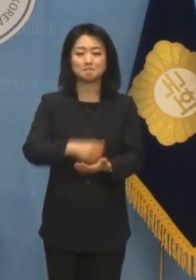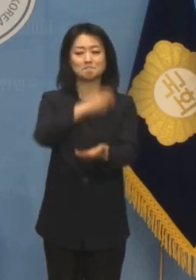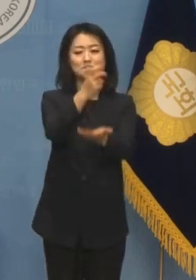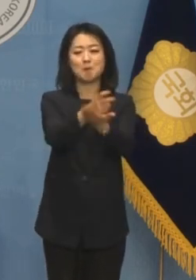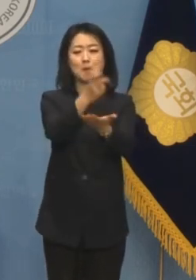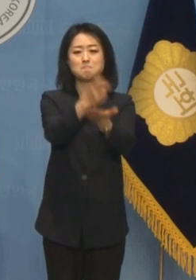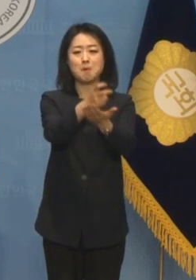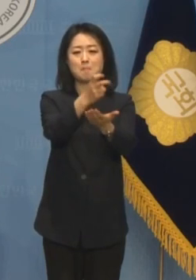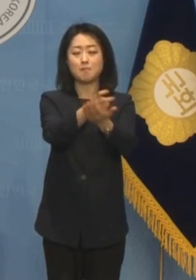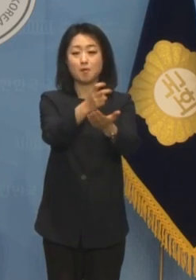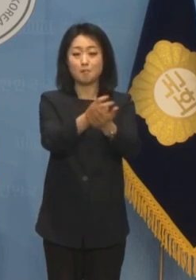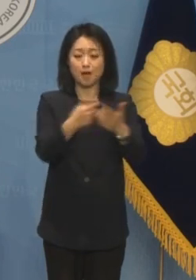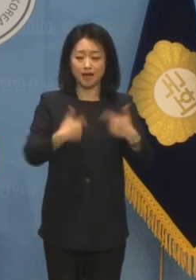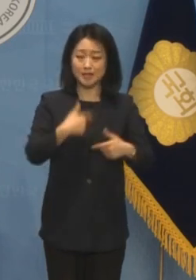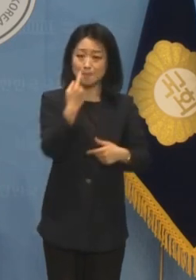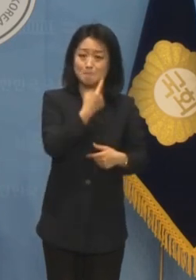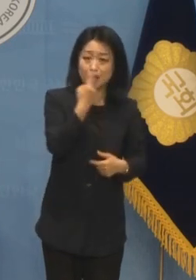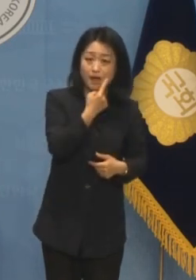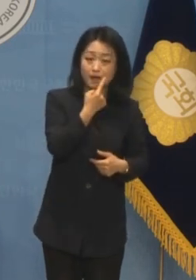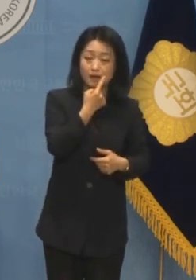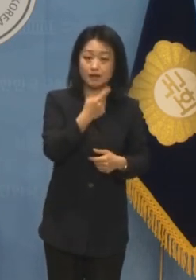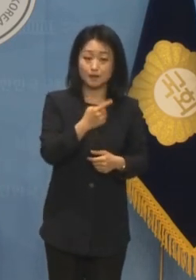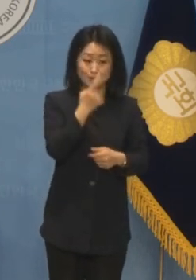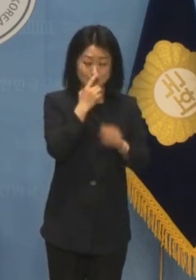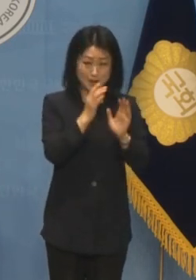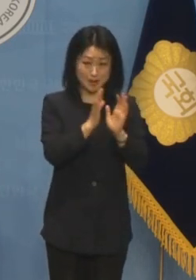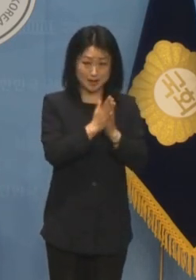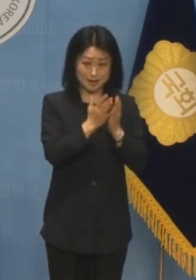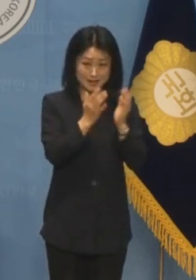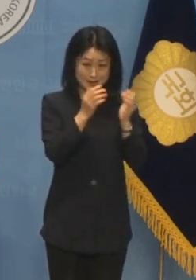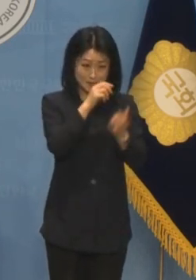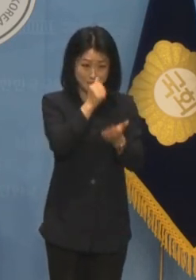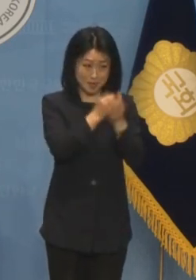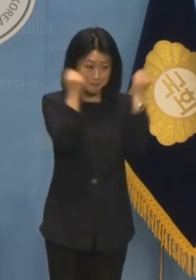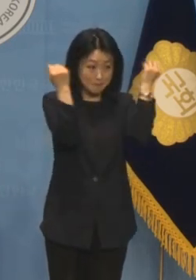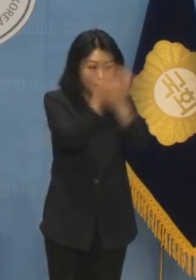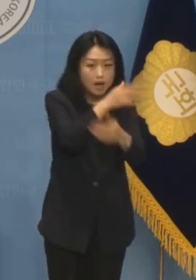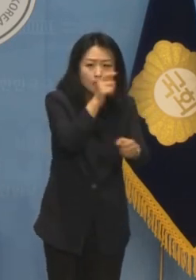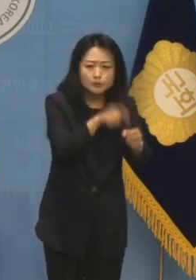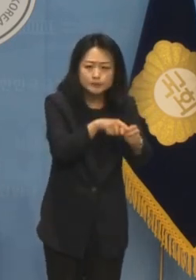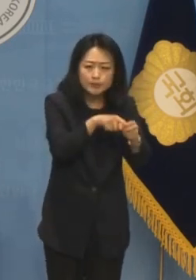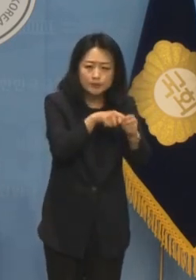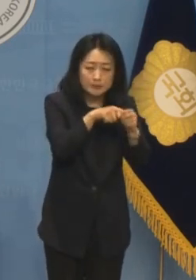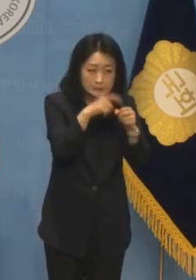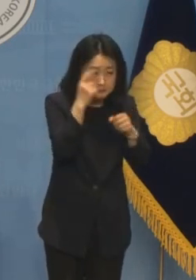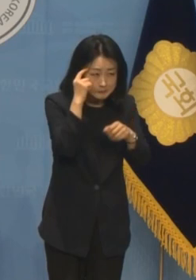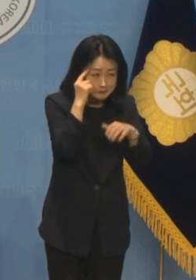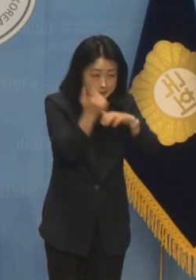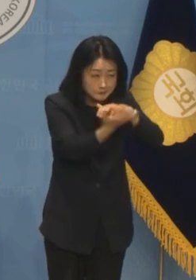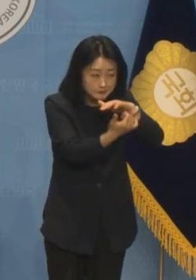대통령이 되어놓고 혐의에서 벗어날 궁리만 하고 있었던 것 아닙니까?